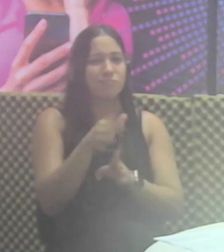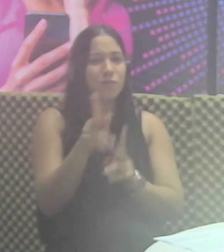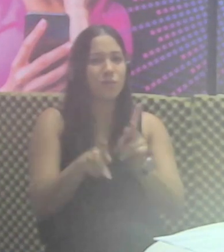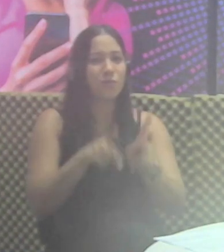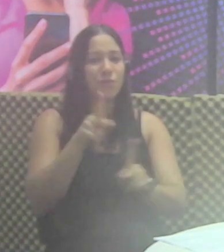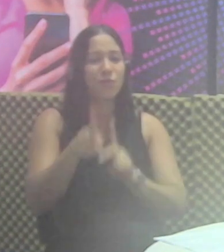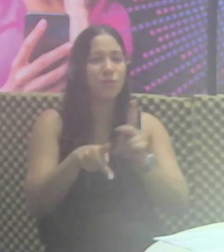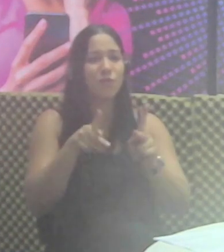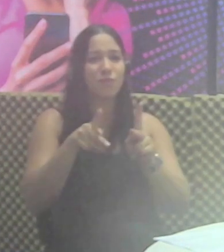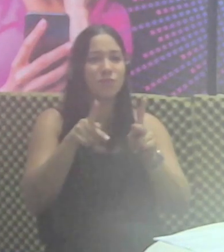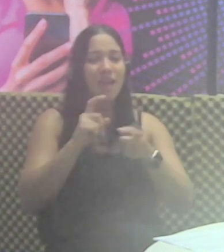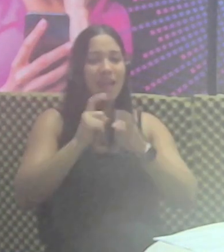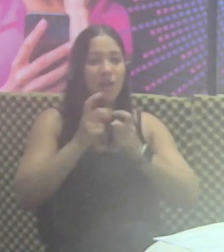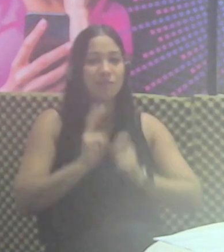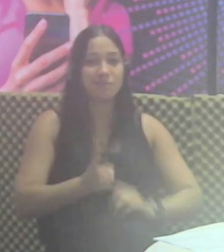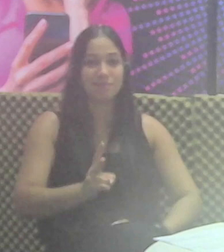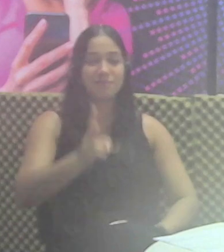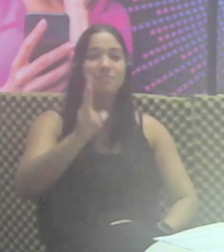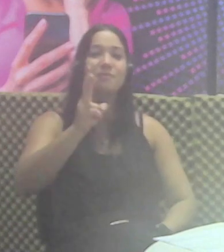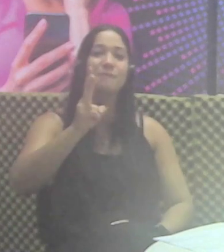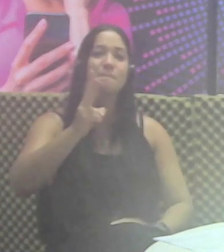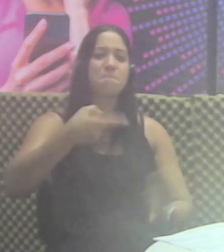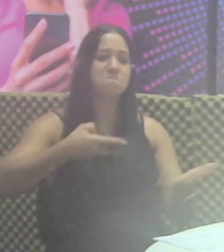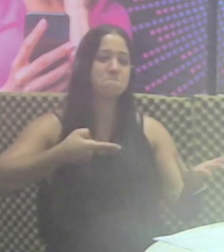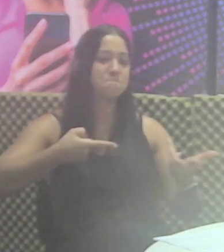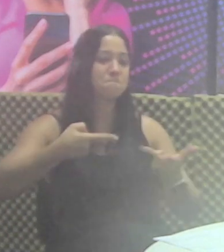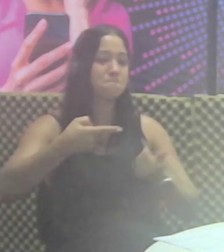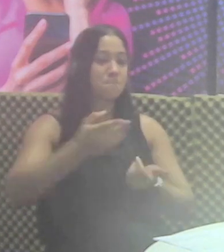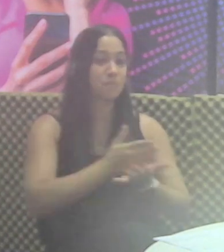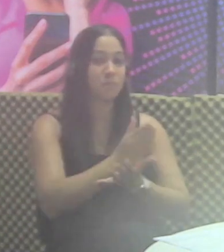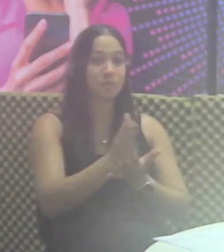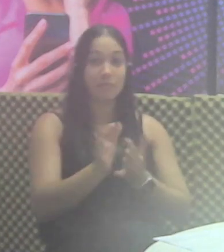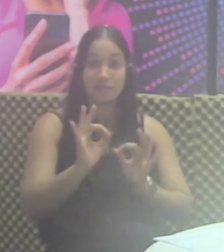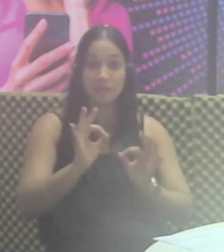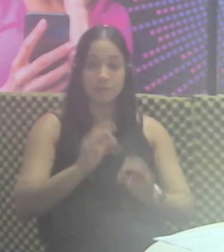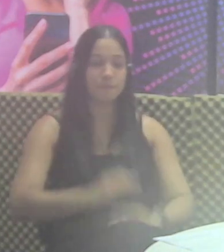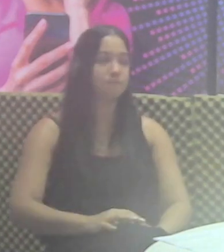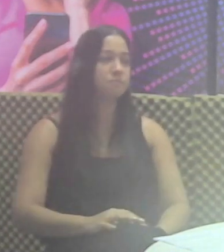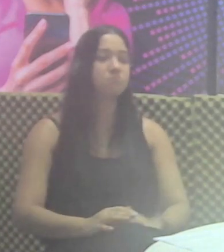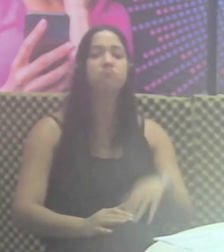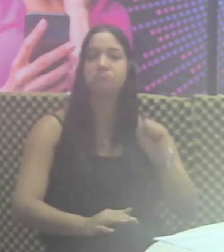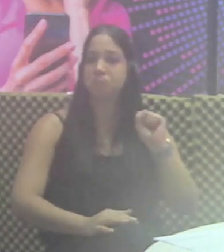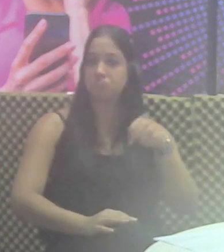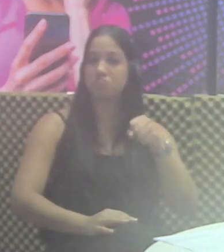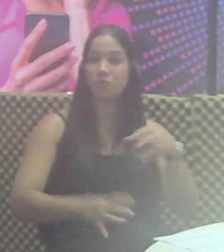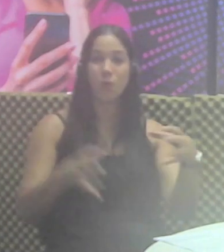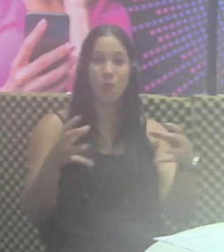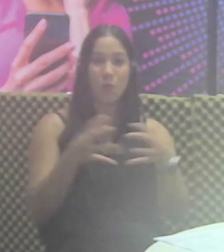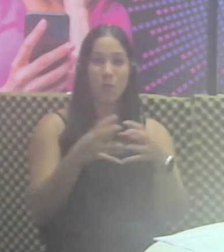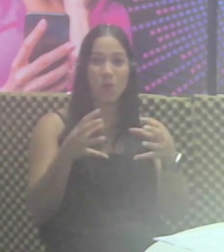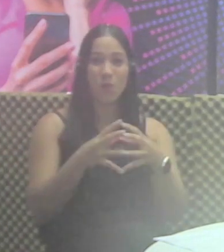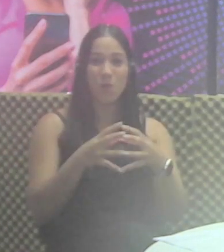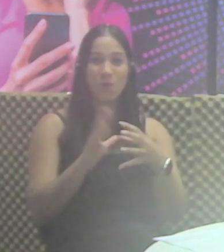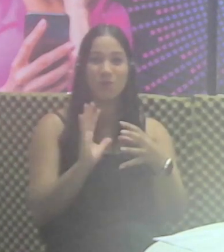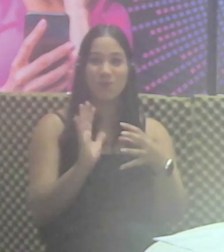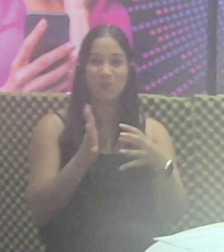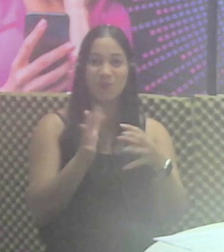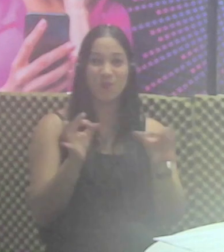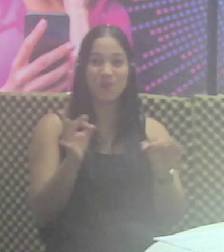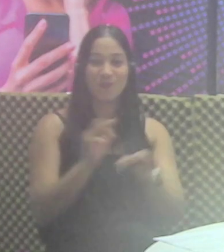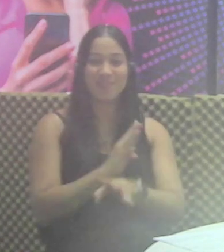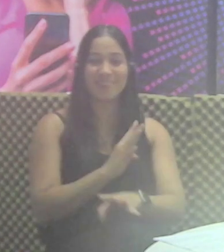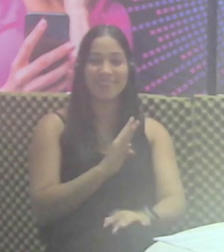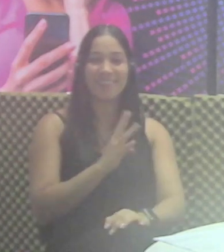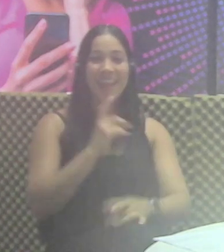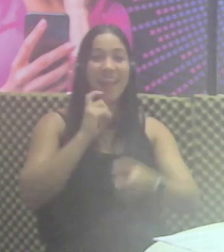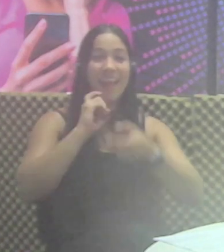dengue se reúne regularmente com diversos segmentos. É isso mesmo? Isso, nós temos um comitê formado, realizamos